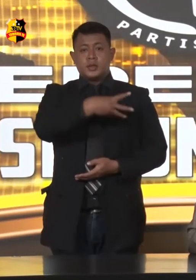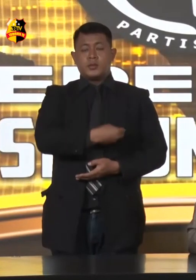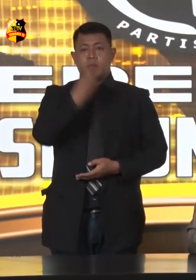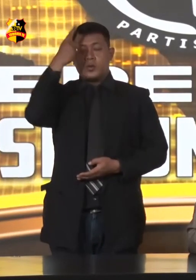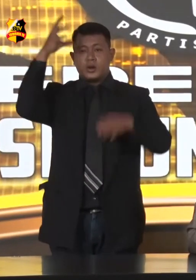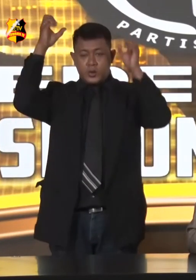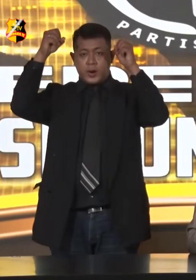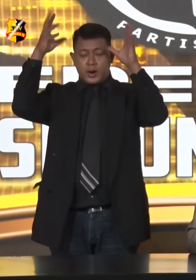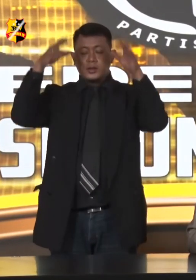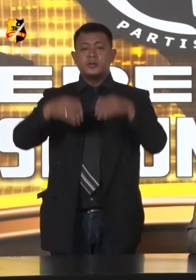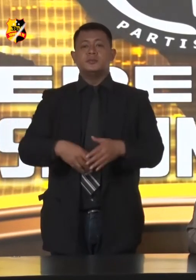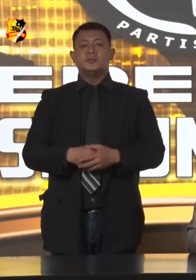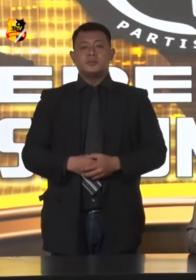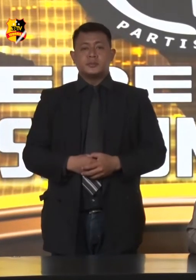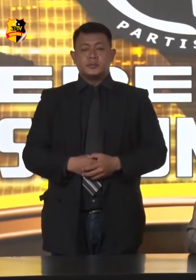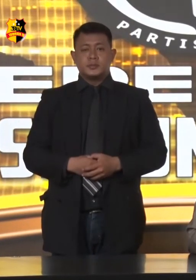Assalamualaikum warahmatullahi wabarakatuh.